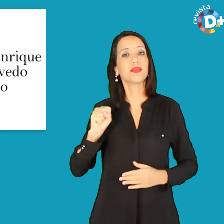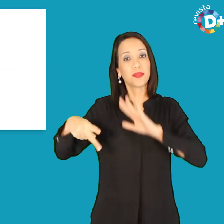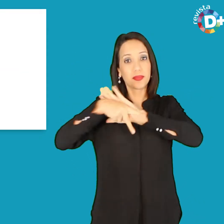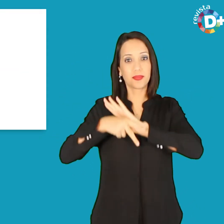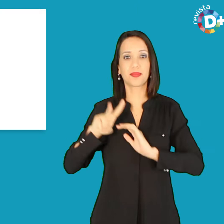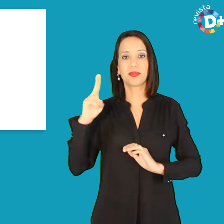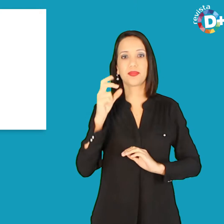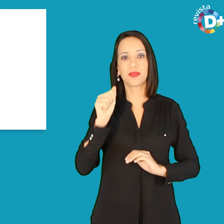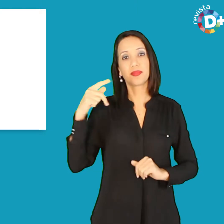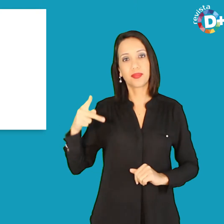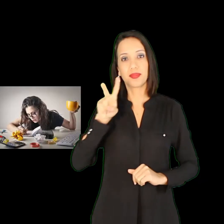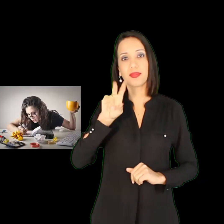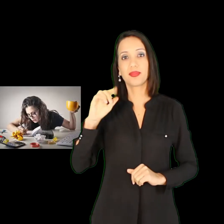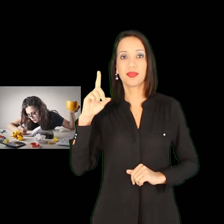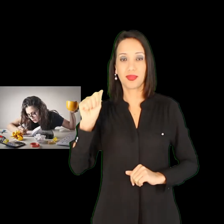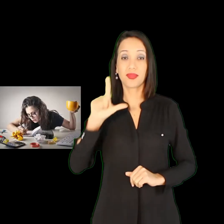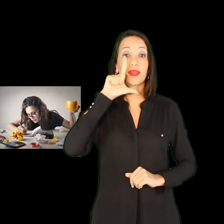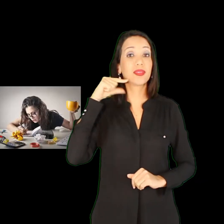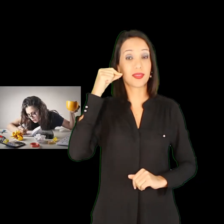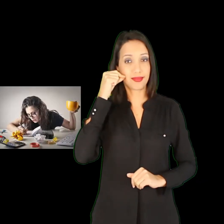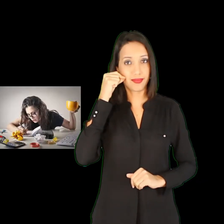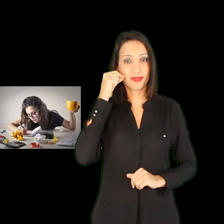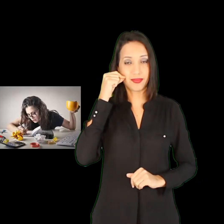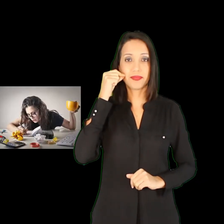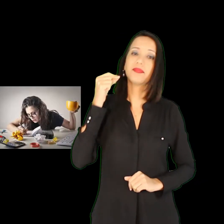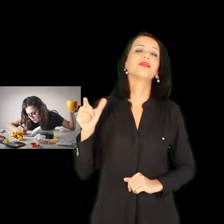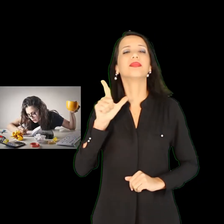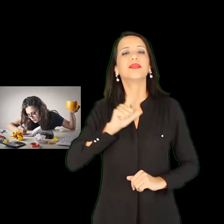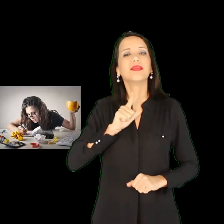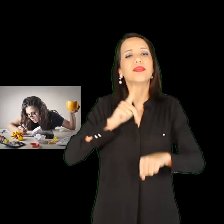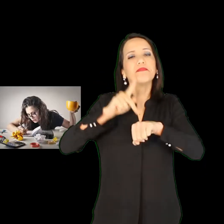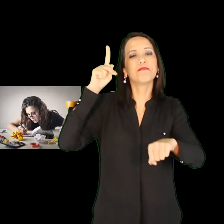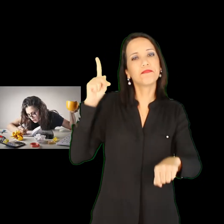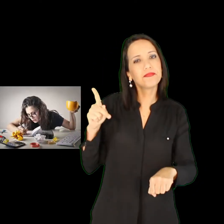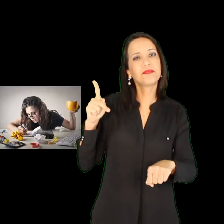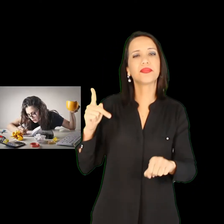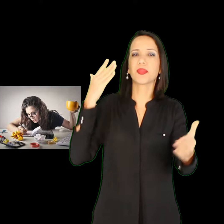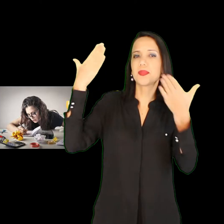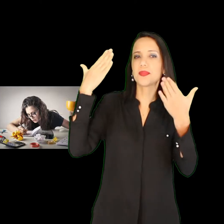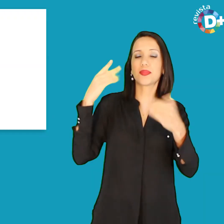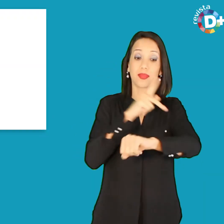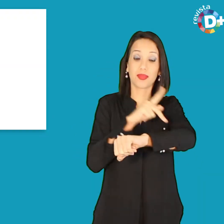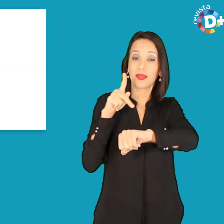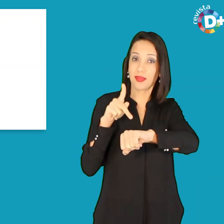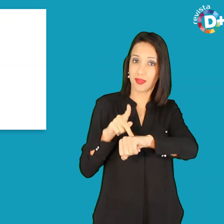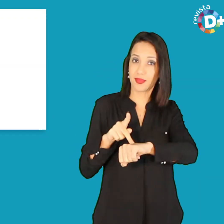RAP Vida, em Maceió, Alagoas, pós-graduado em Psicopedagogia pela Universidade